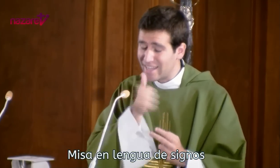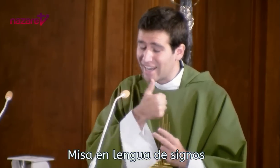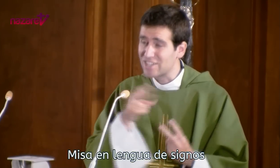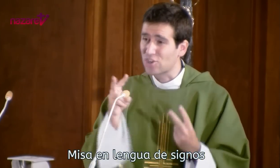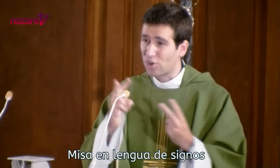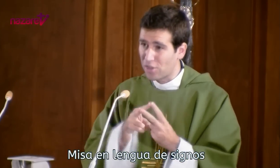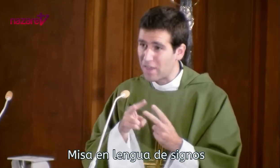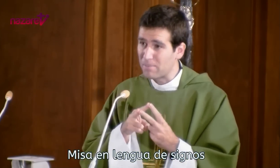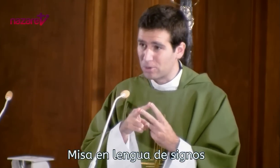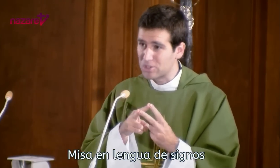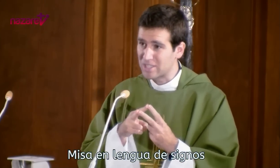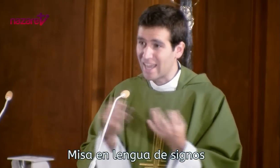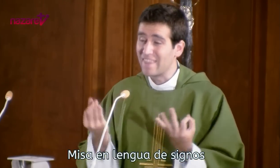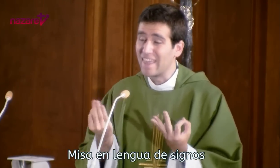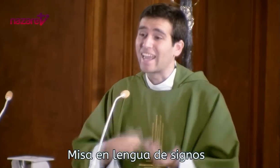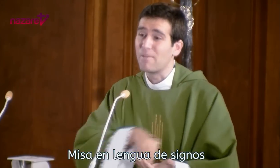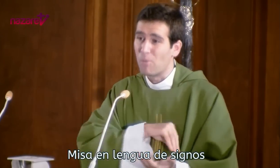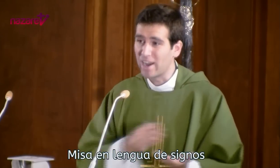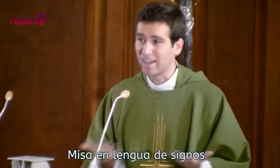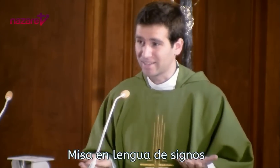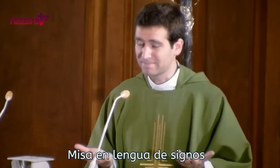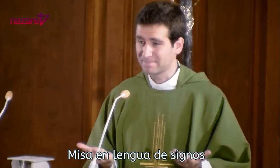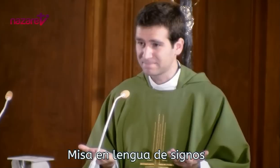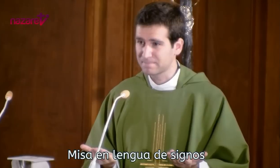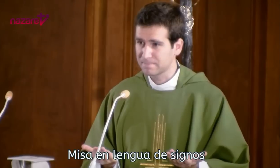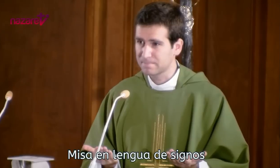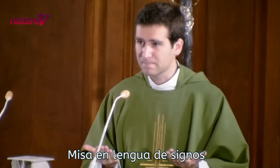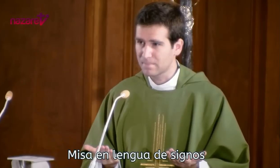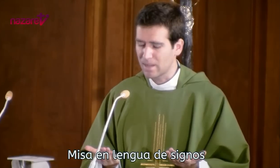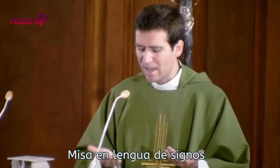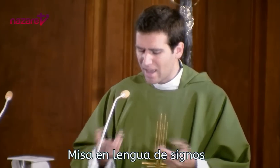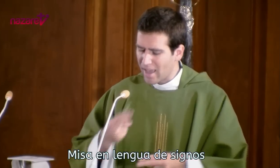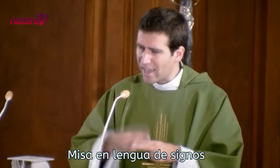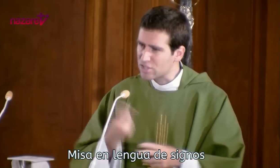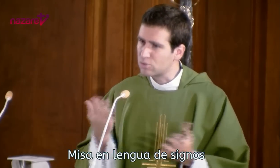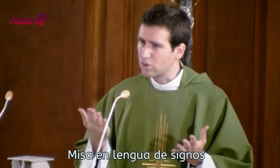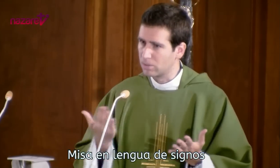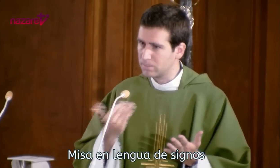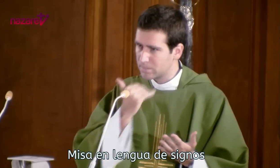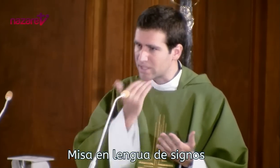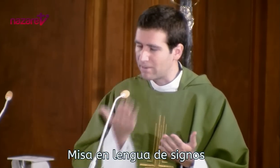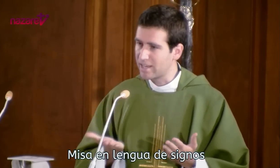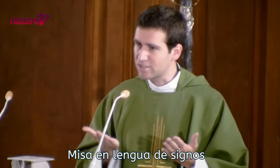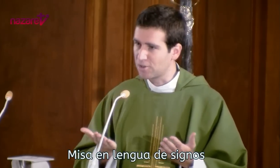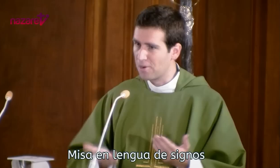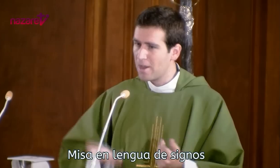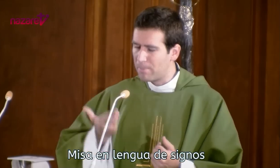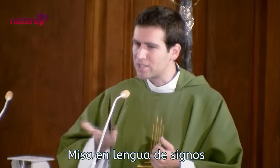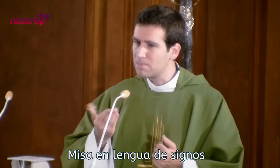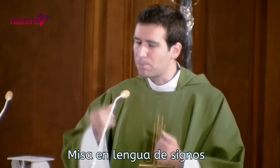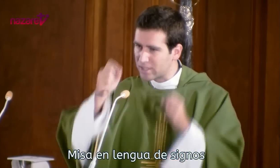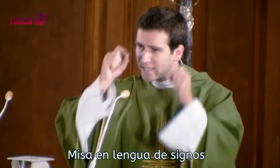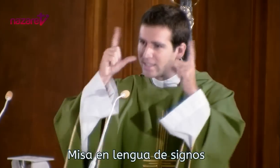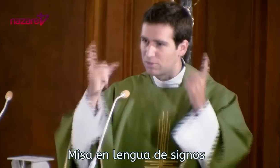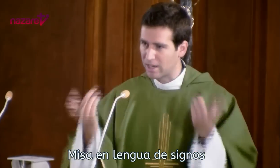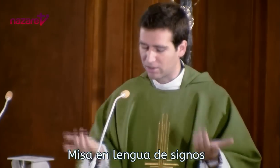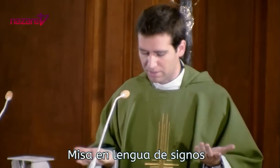quienes conocemos de qué mueren. Es duro saber eso, pero es importante tomar